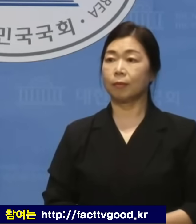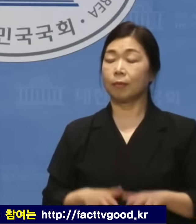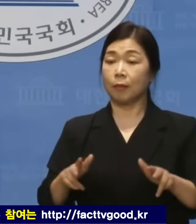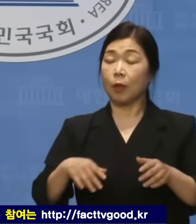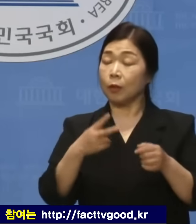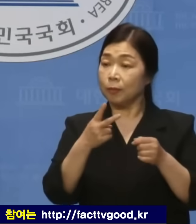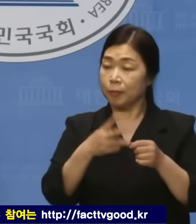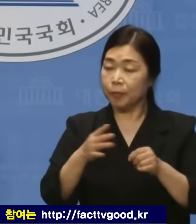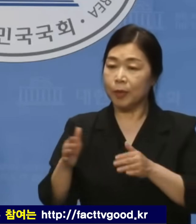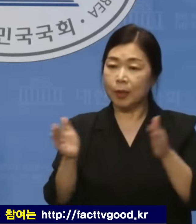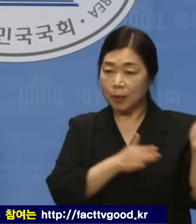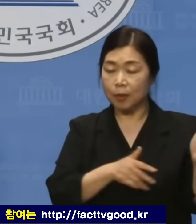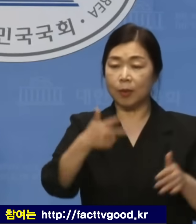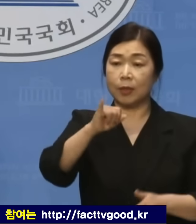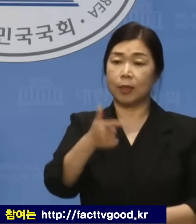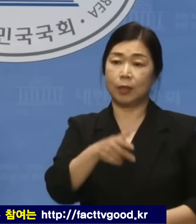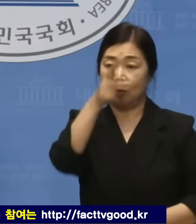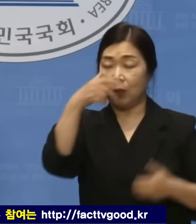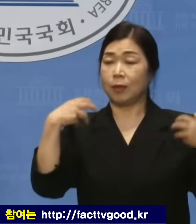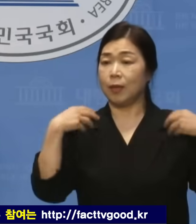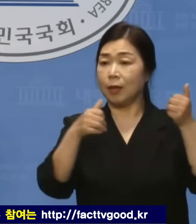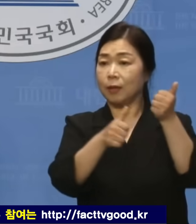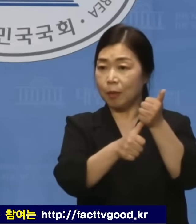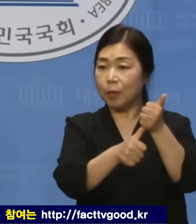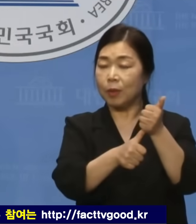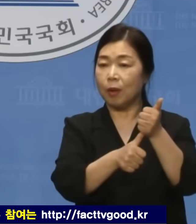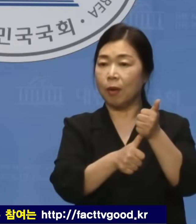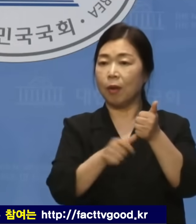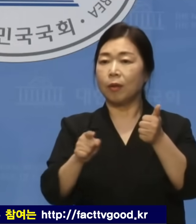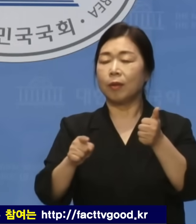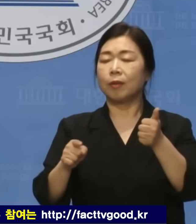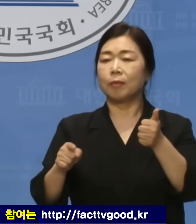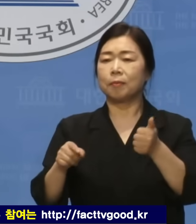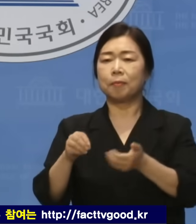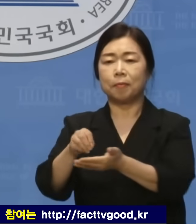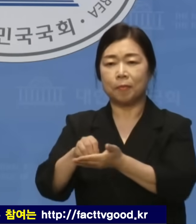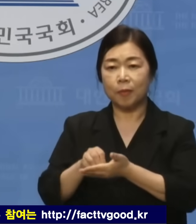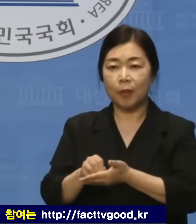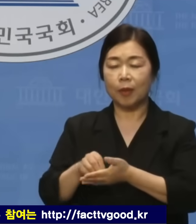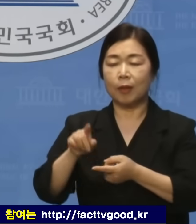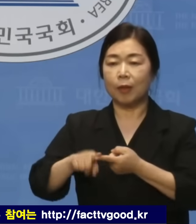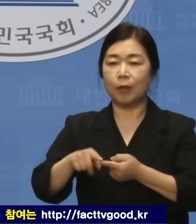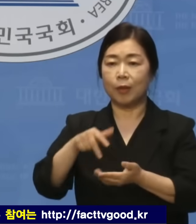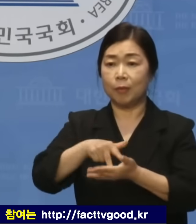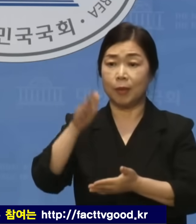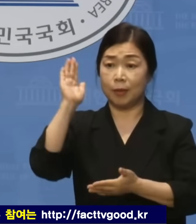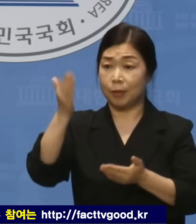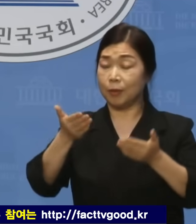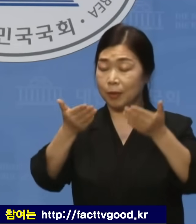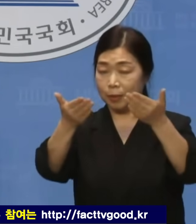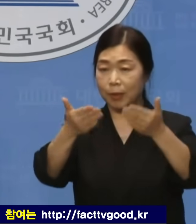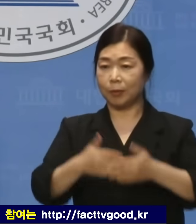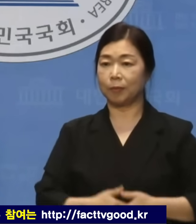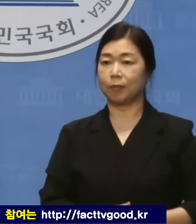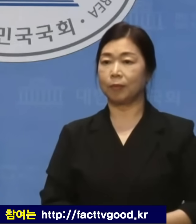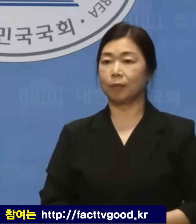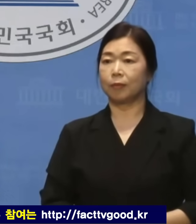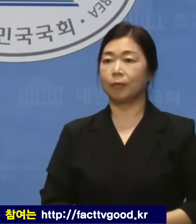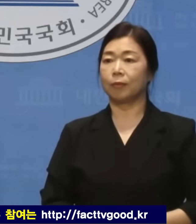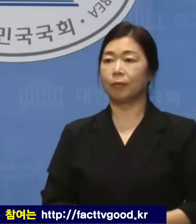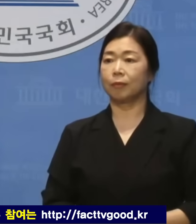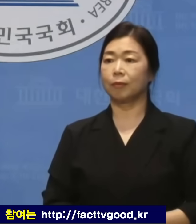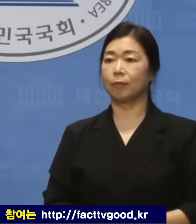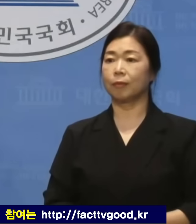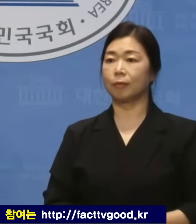네, 이어서 네, 진교훈 전 경찰청 차장께서 배부해드린 입당 기자회견문을 이렇게 낭독해드리는 순서